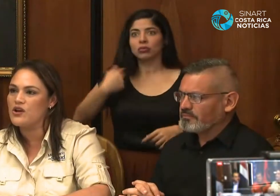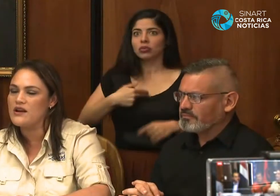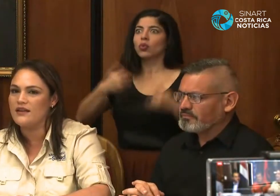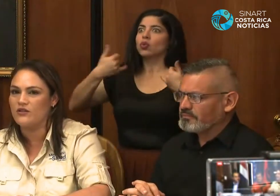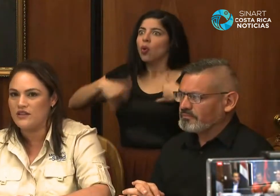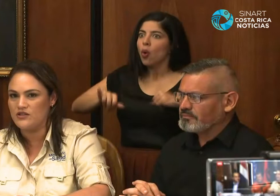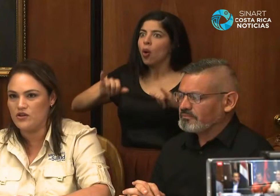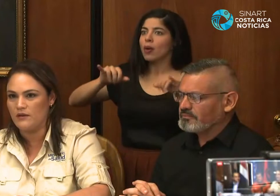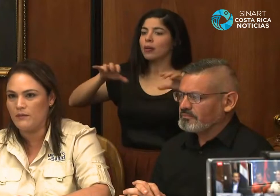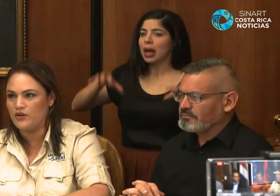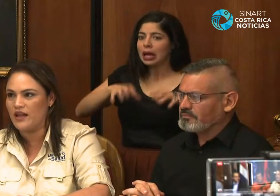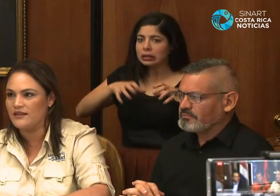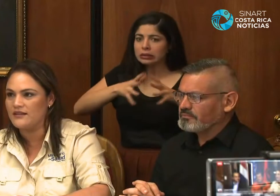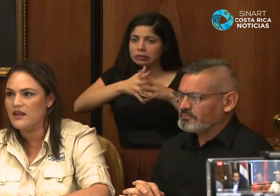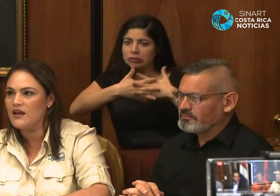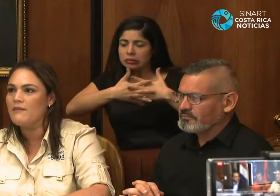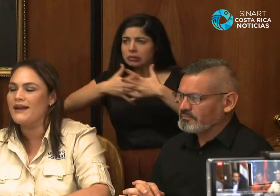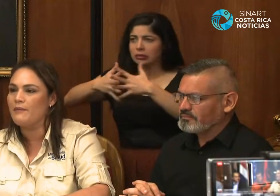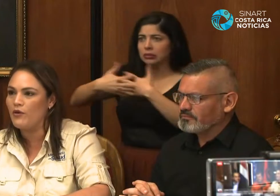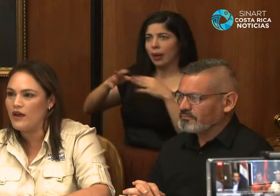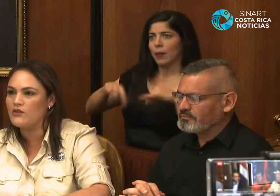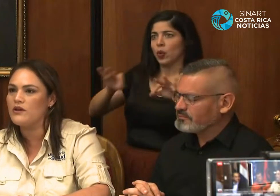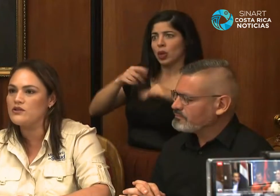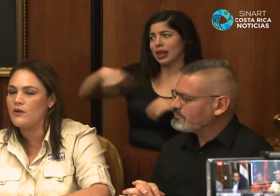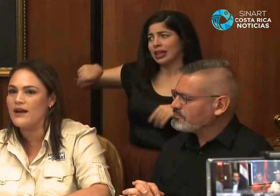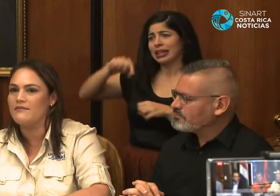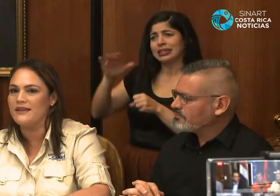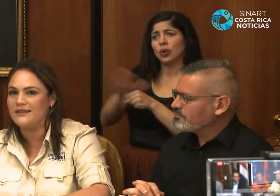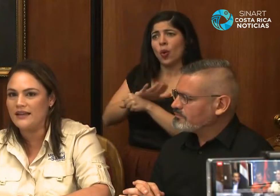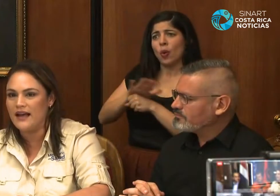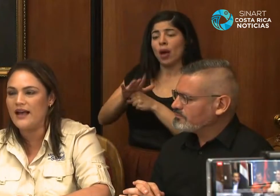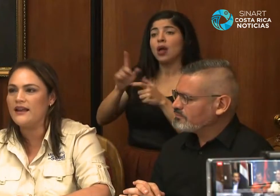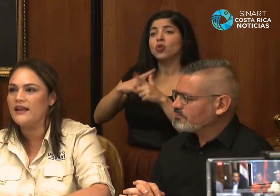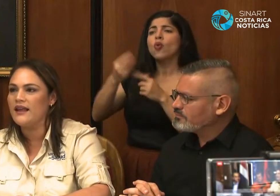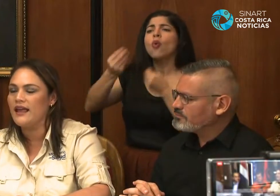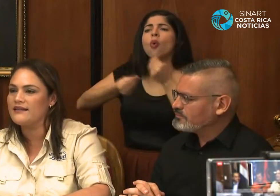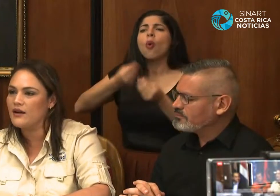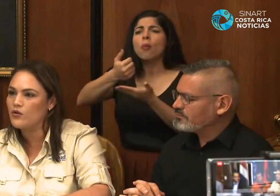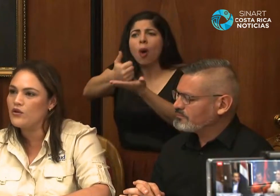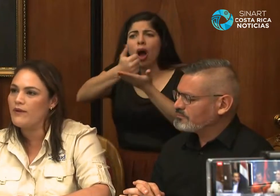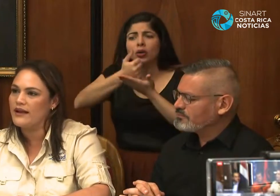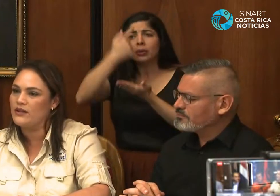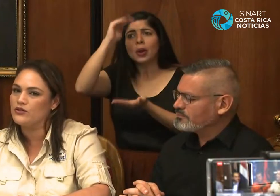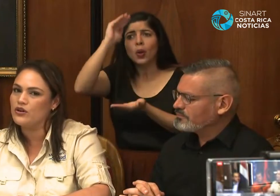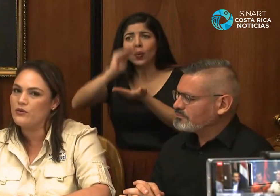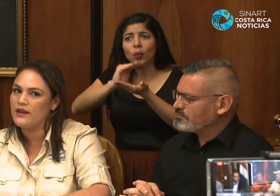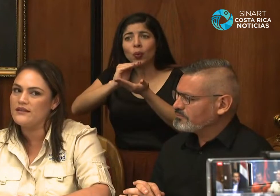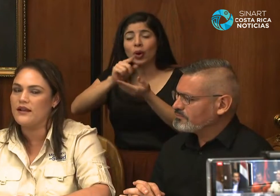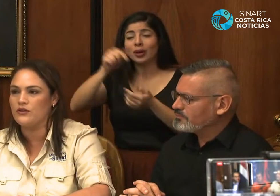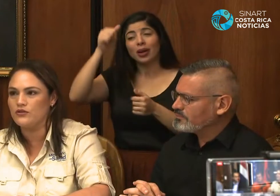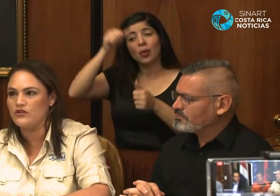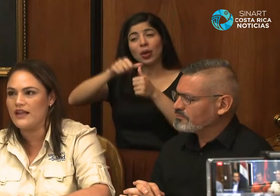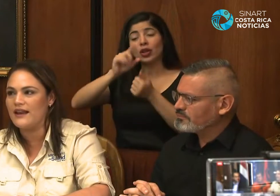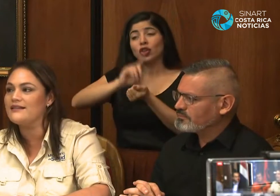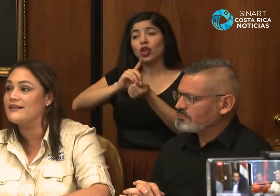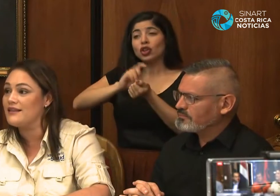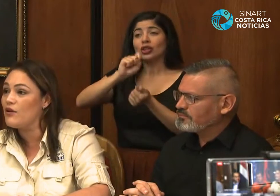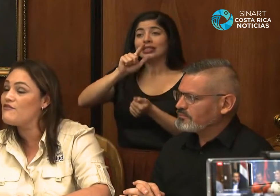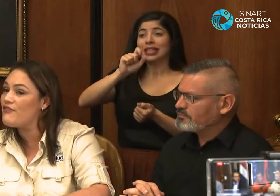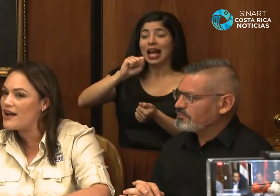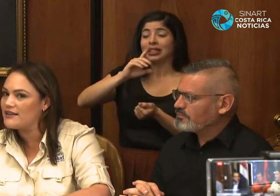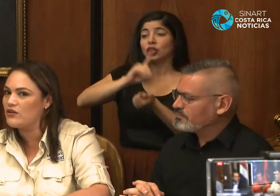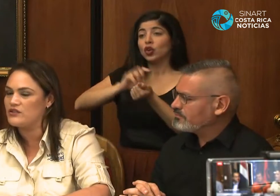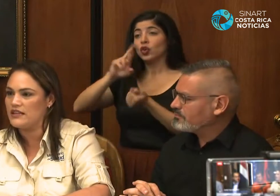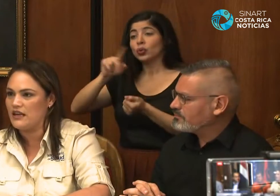tenemos acciones de contención importantes para poder coadyuvar a mitigar esa curva que el doctor Ruiz y el doctor Salas han